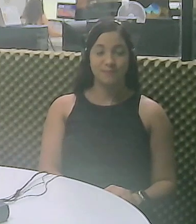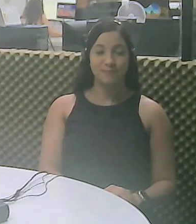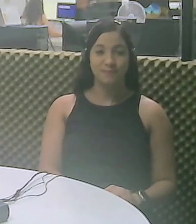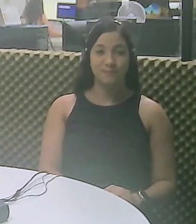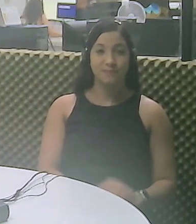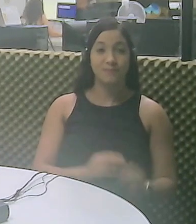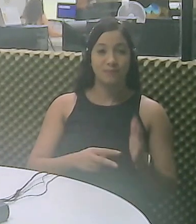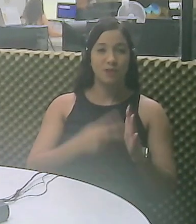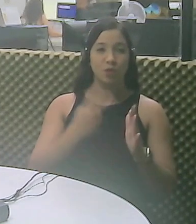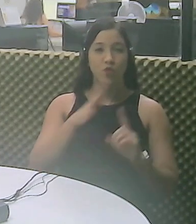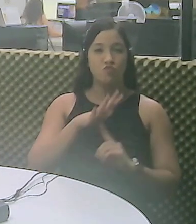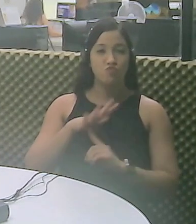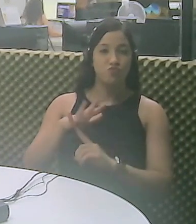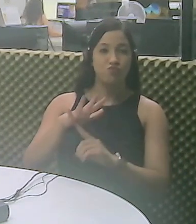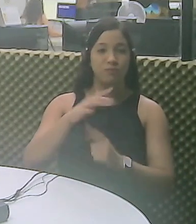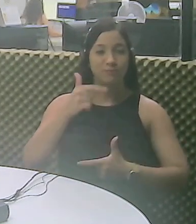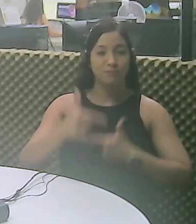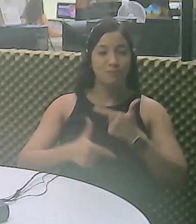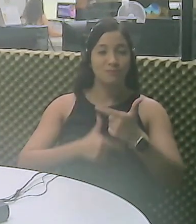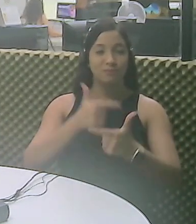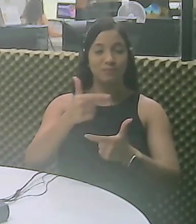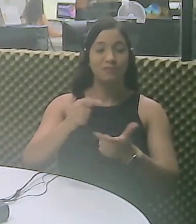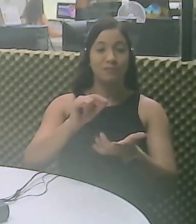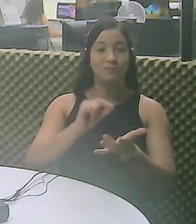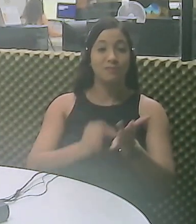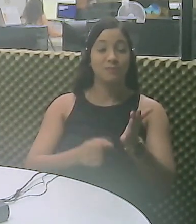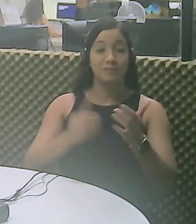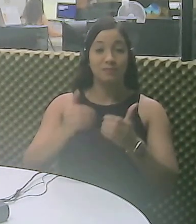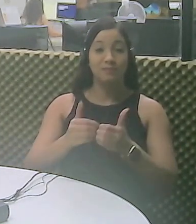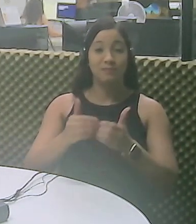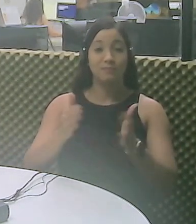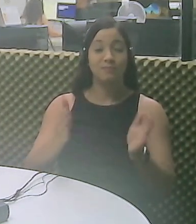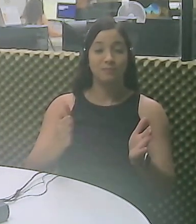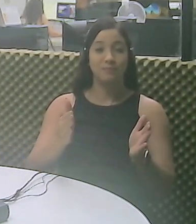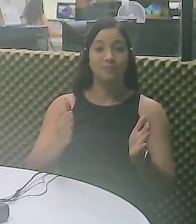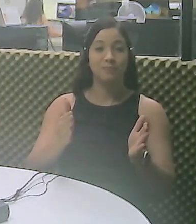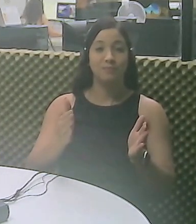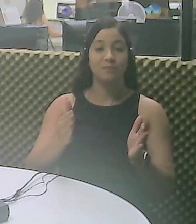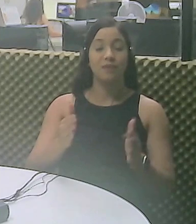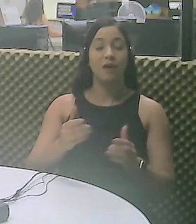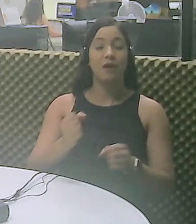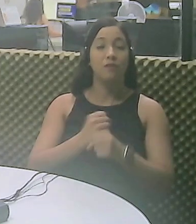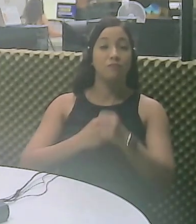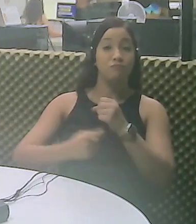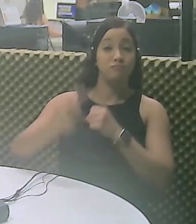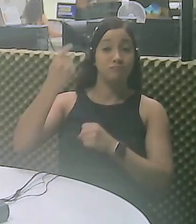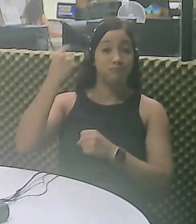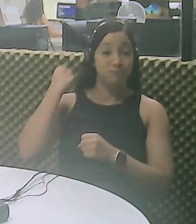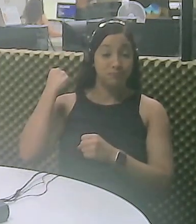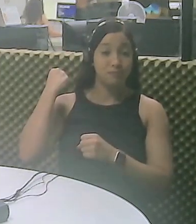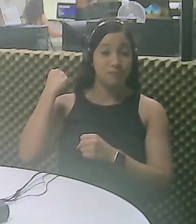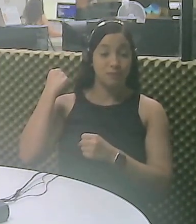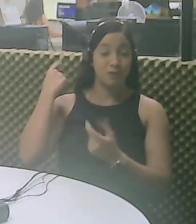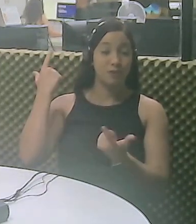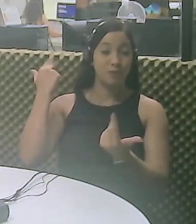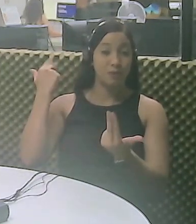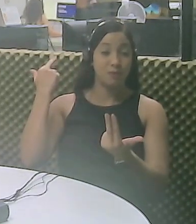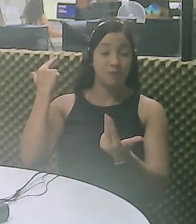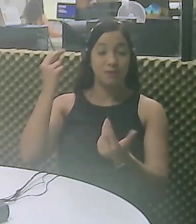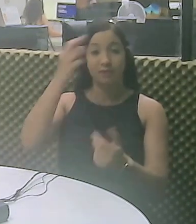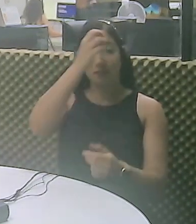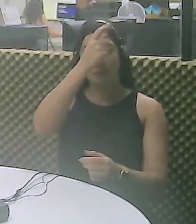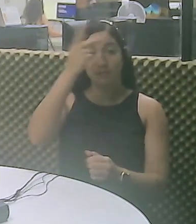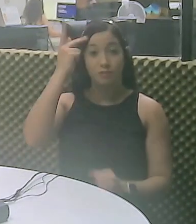O segundo mega feirão de emprego segue com as inscrições abertas. E assim como na edição do ano passado, a Prefeitura de Uberlândia